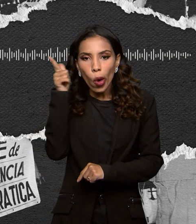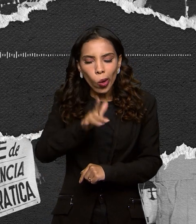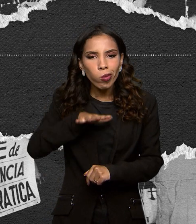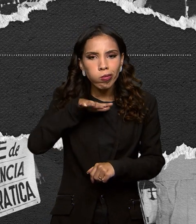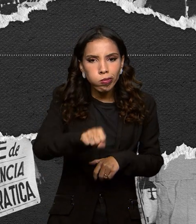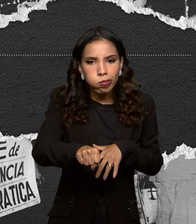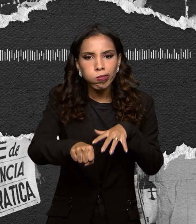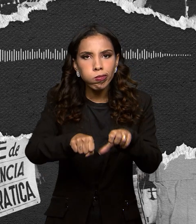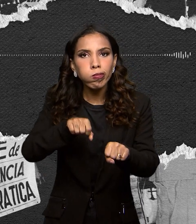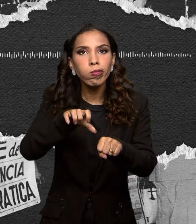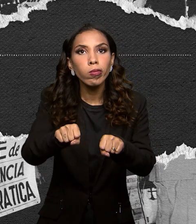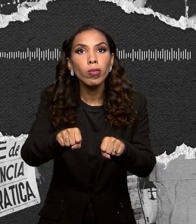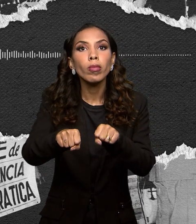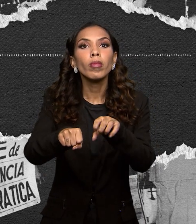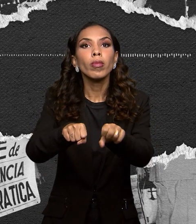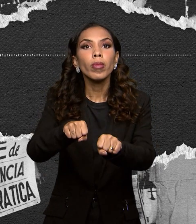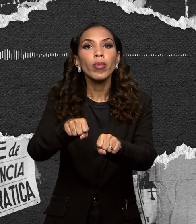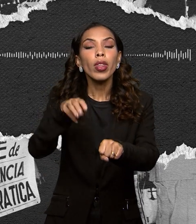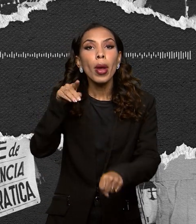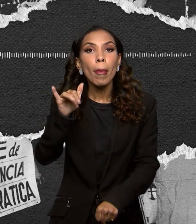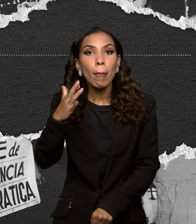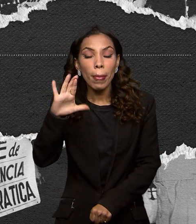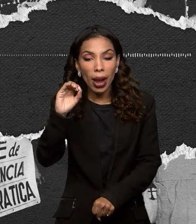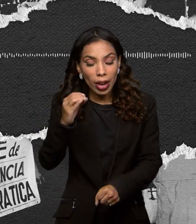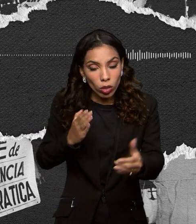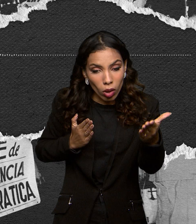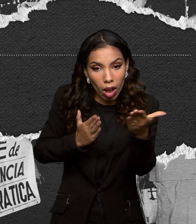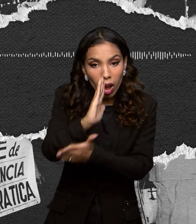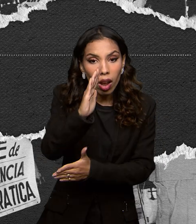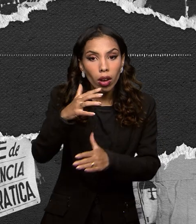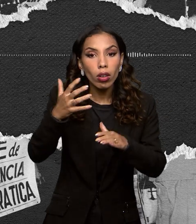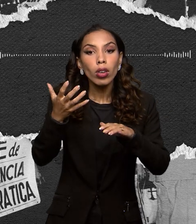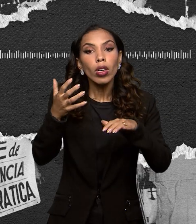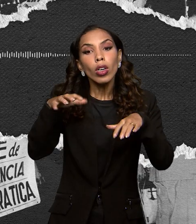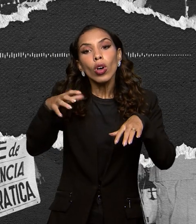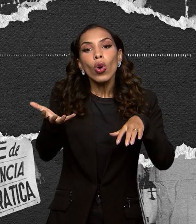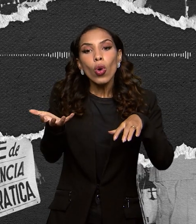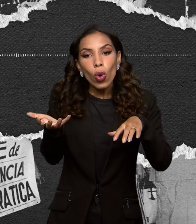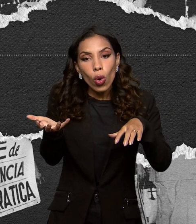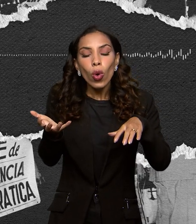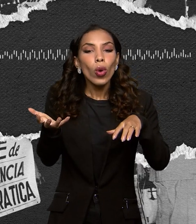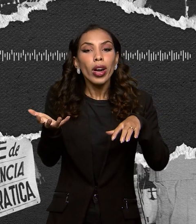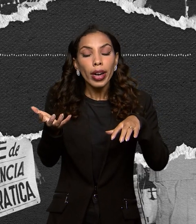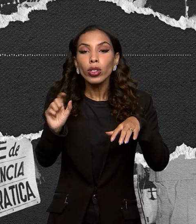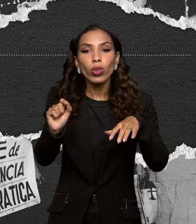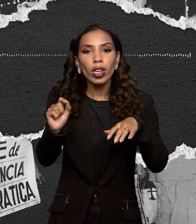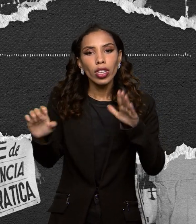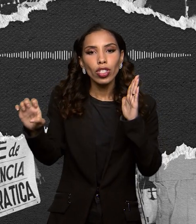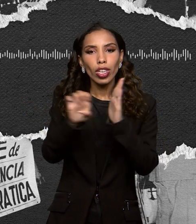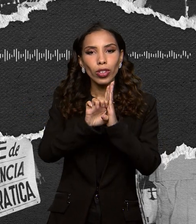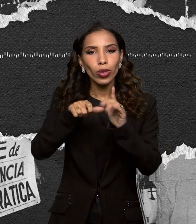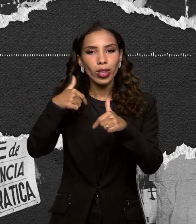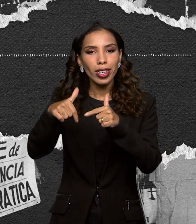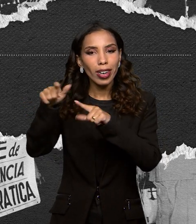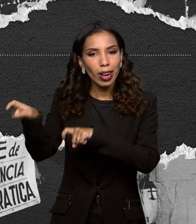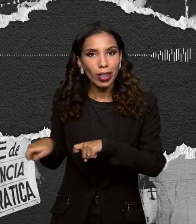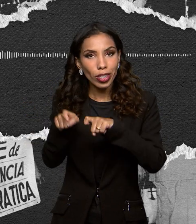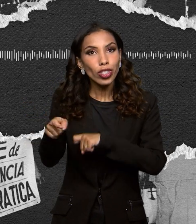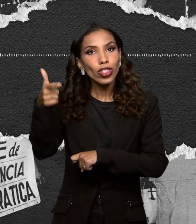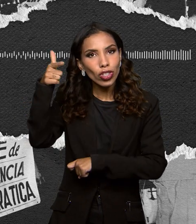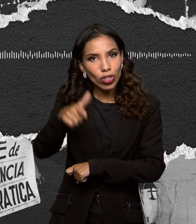Em março, é aprovado no Congresso o Estatuto do Trabalhador Rural. De novo, a professora